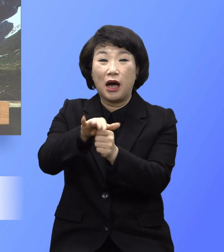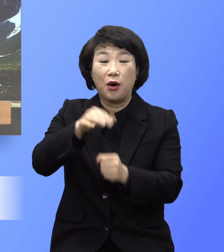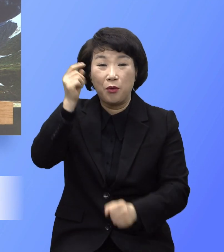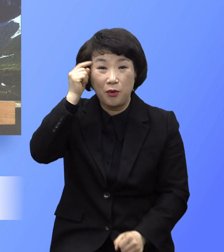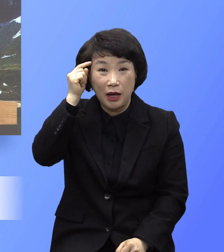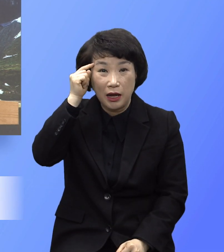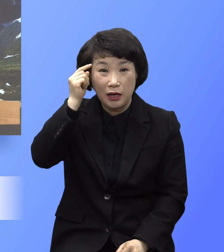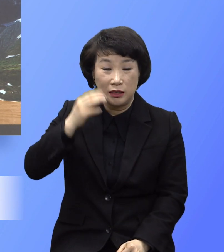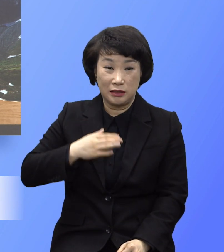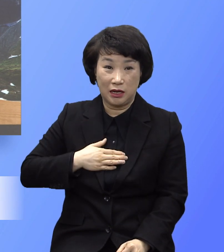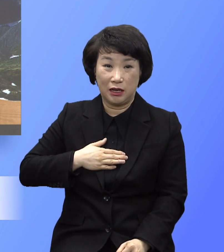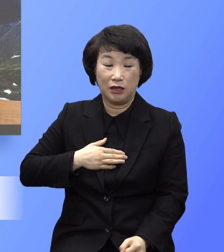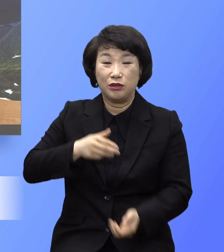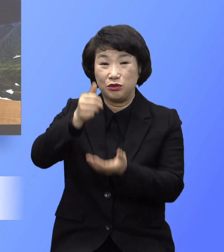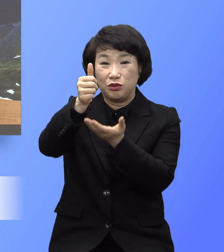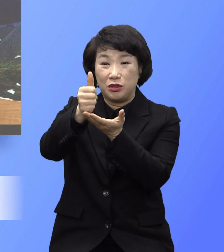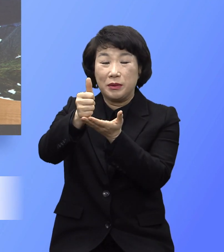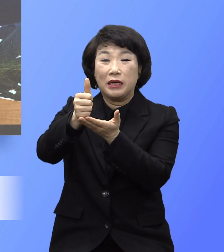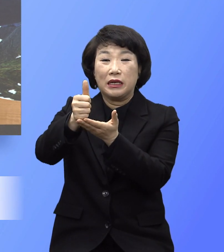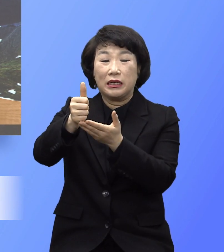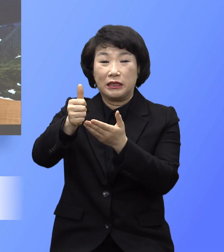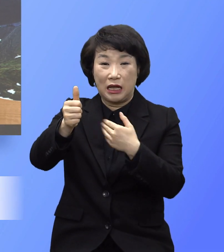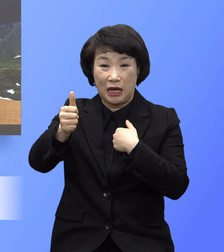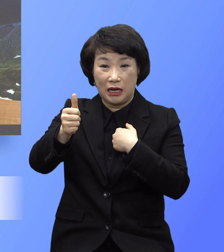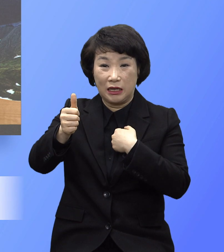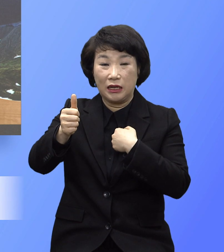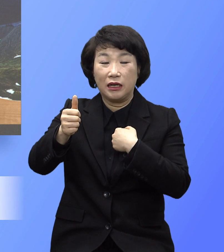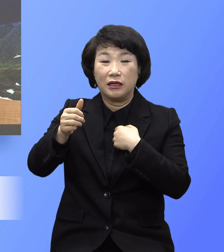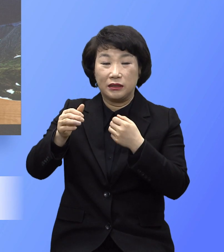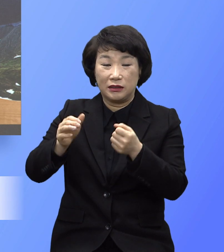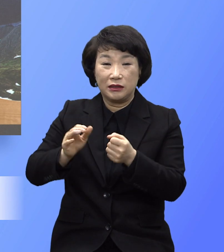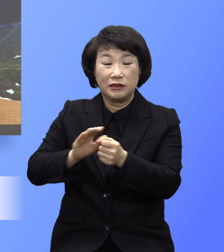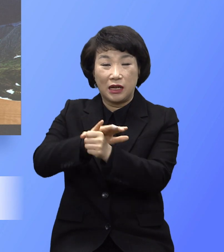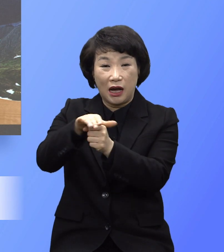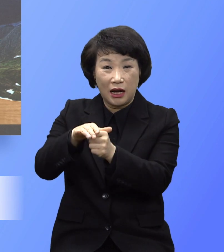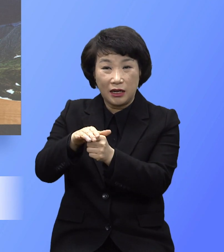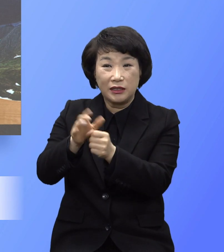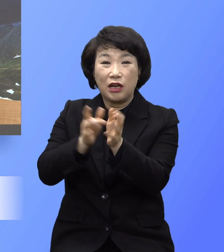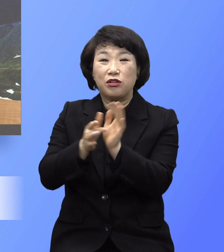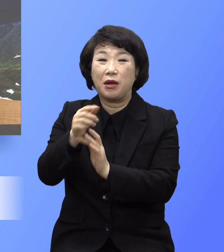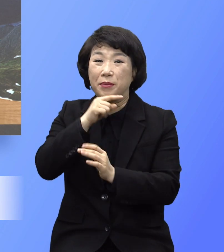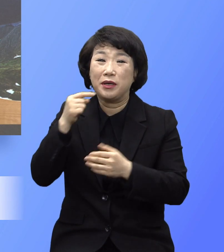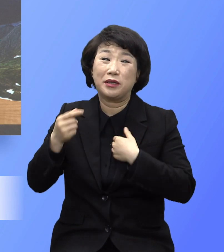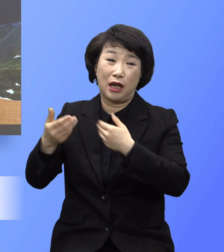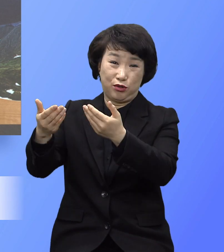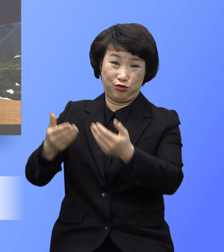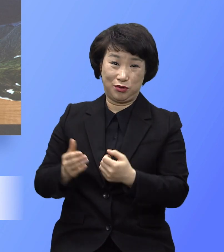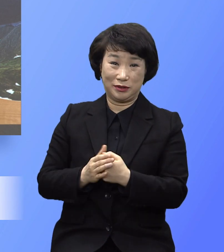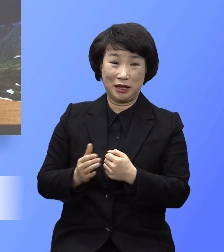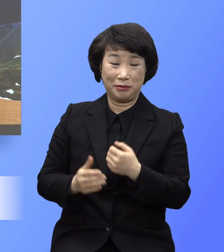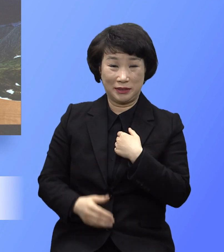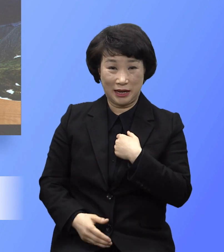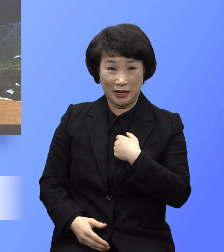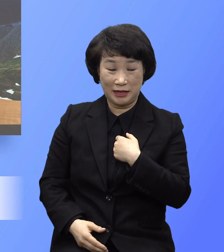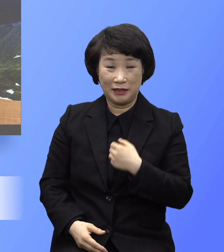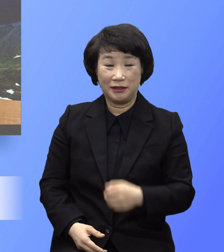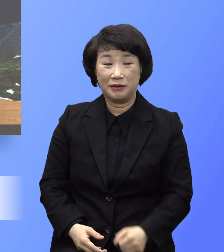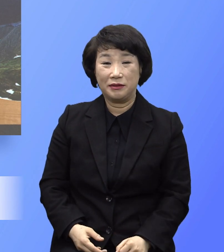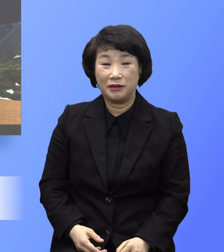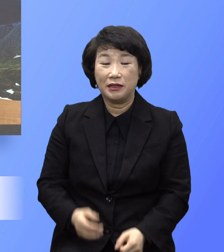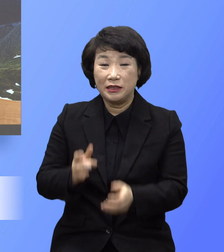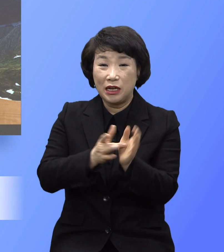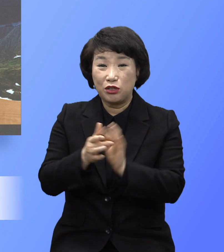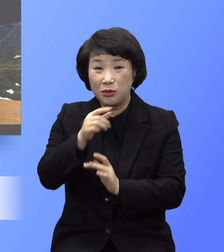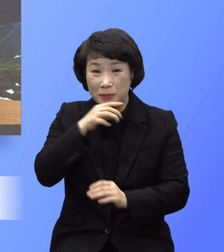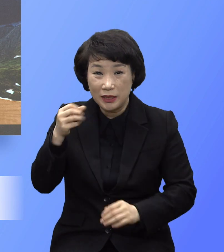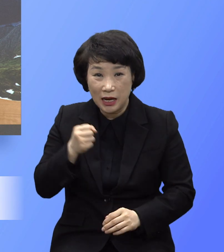사랑하느냐? 주님이 자신을 사랑할 수 있는 그 사랑을 그 피로 나에게 주셨기 때문에